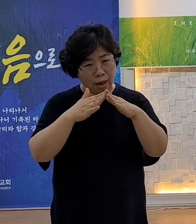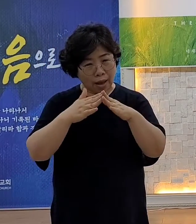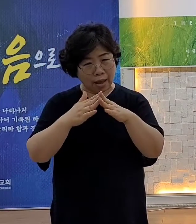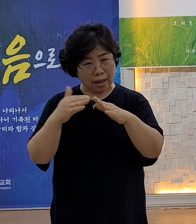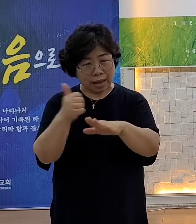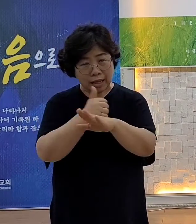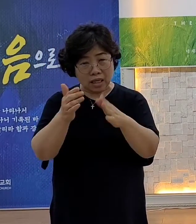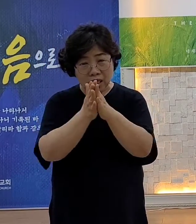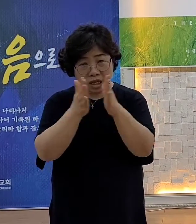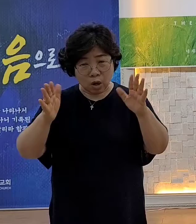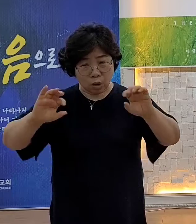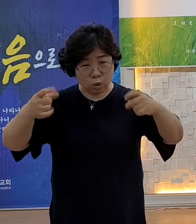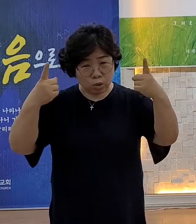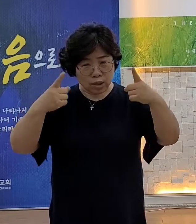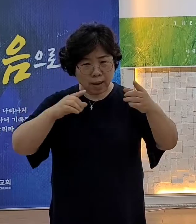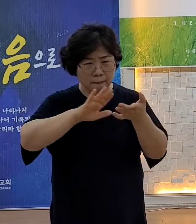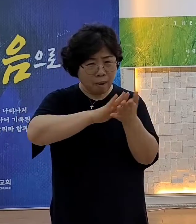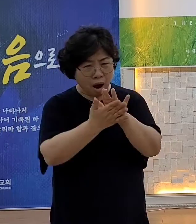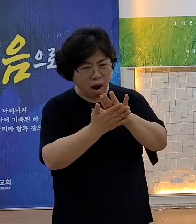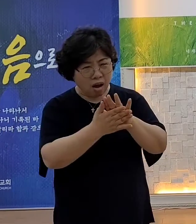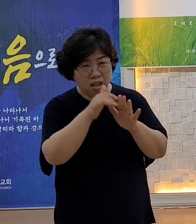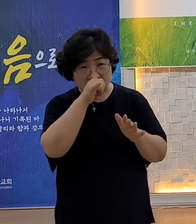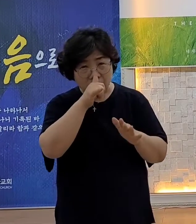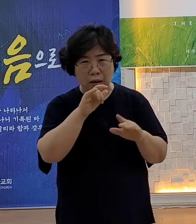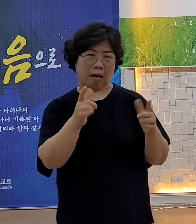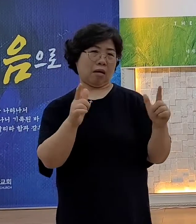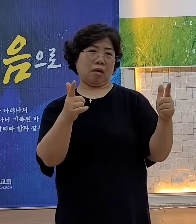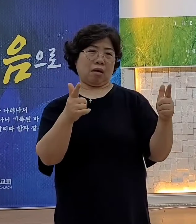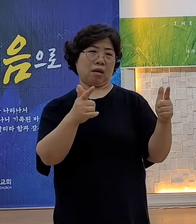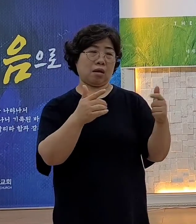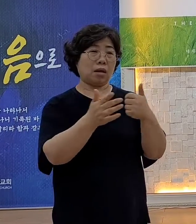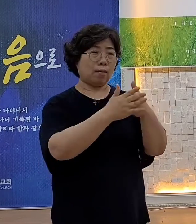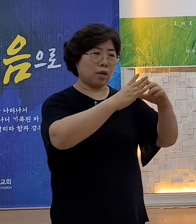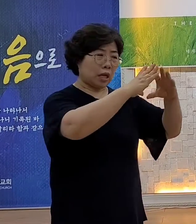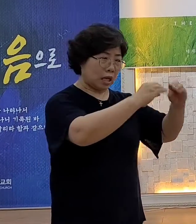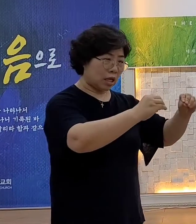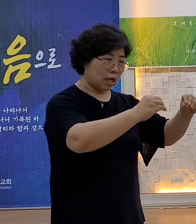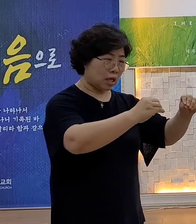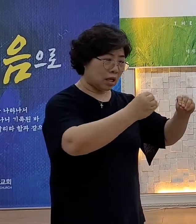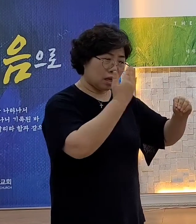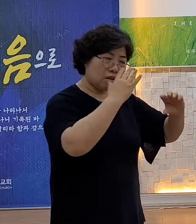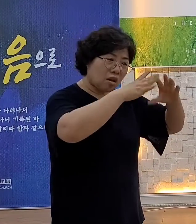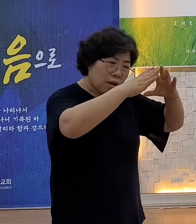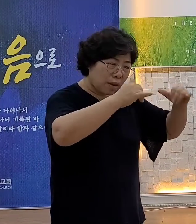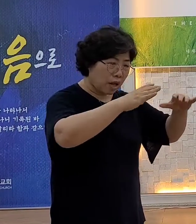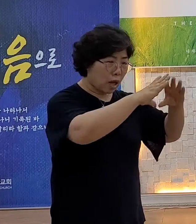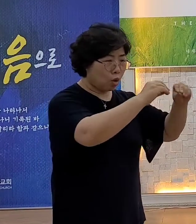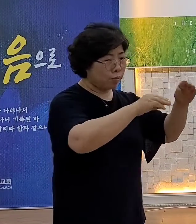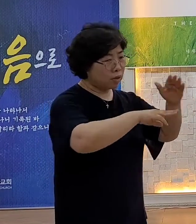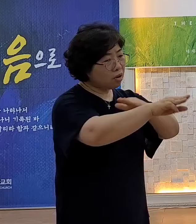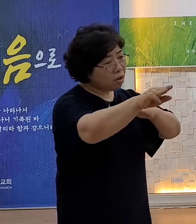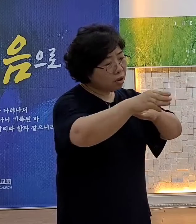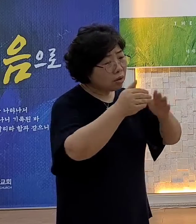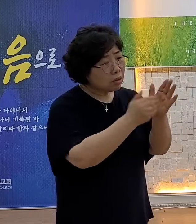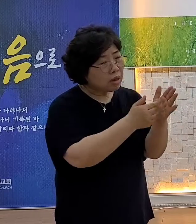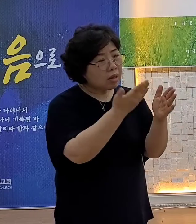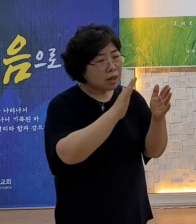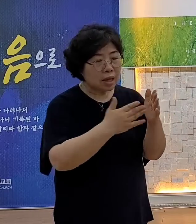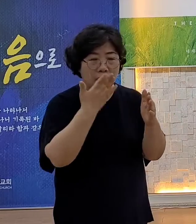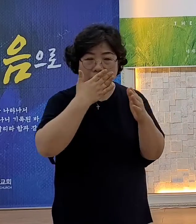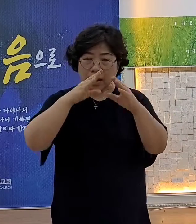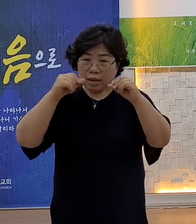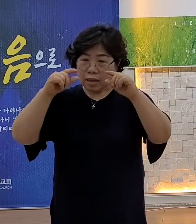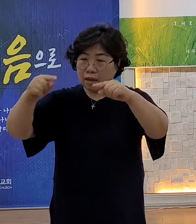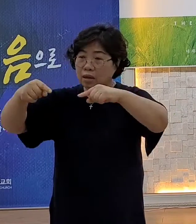바뀝니다. 바로 그거예요. 이 이스라엘 백성들이 출애굽을 했는데 약속의 땅에 가나안 땅에 그냥